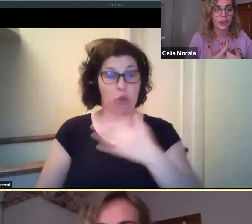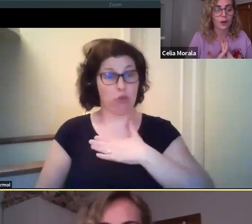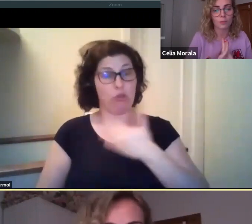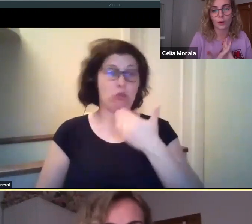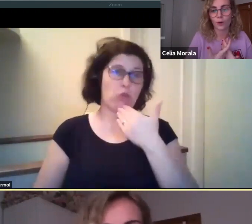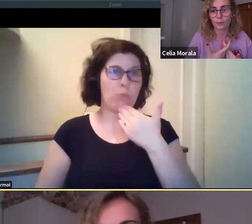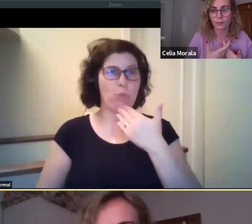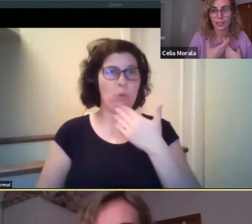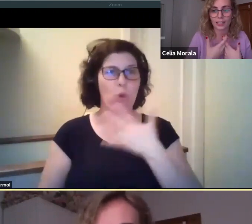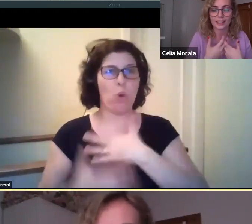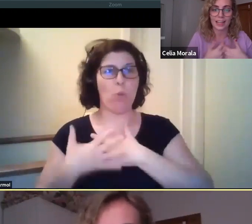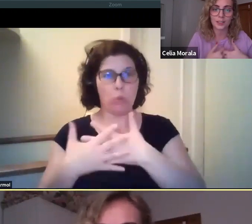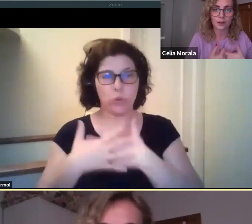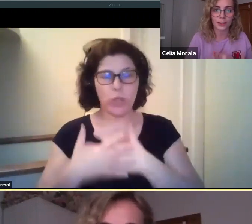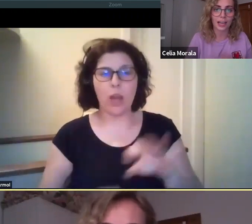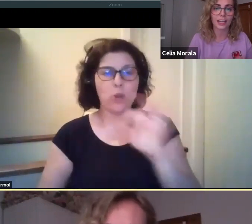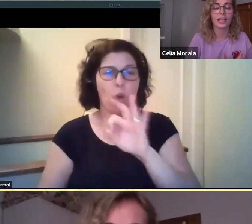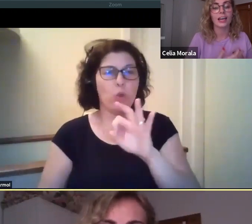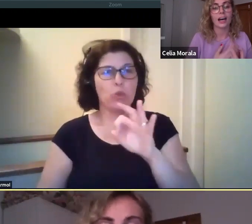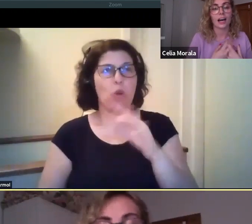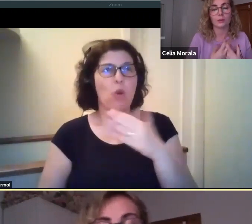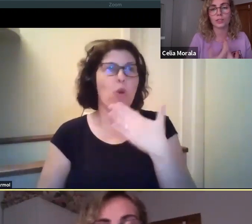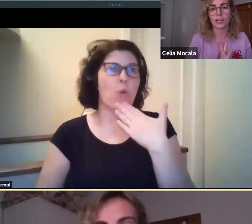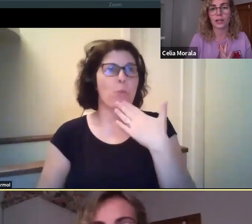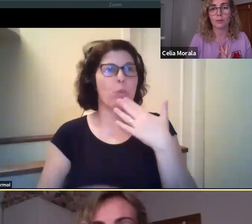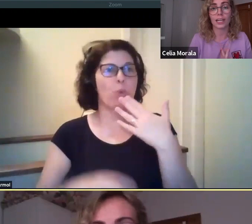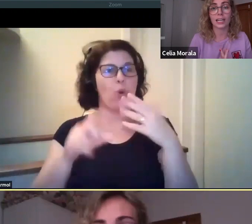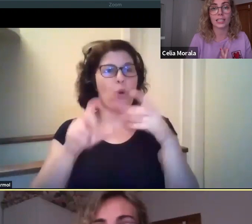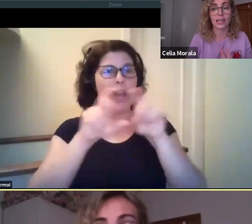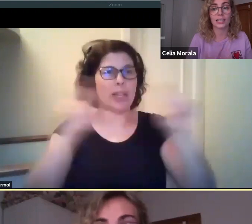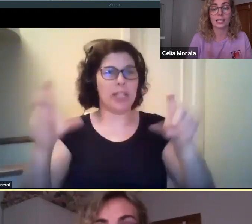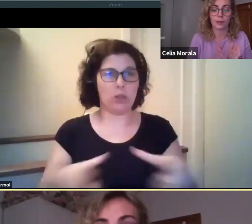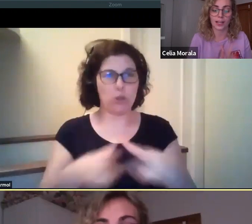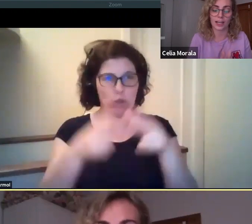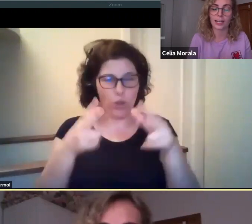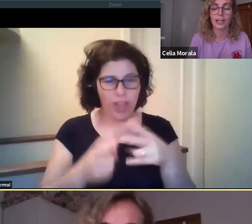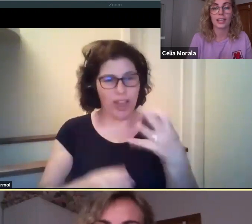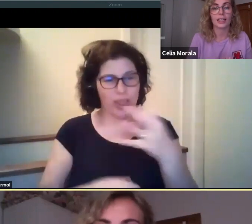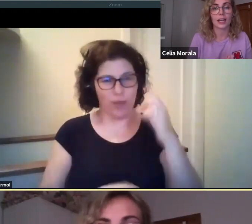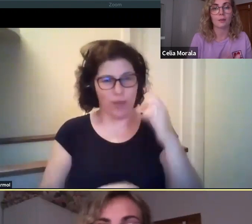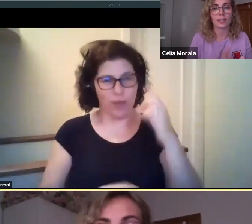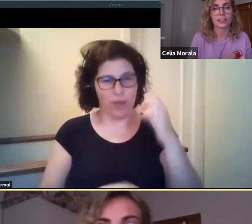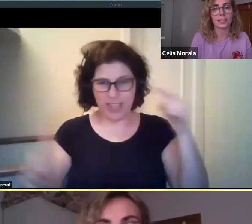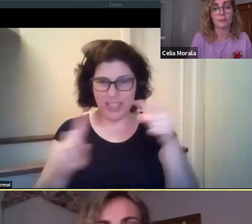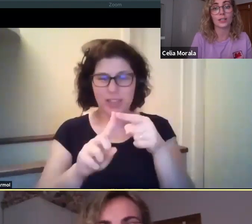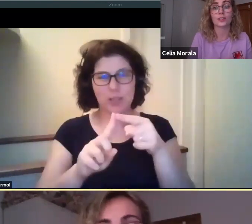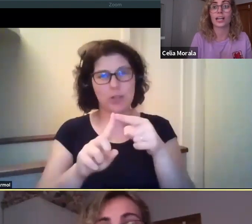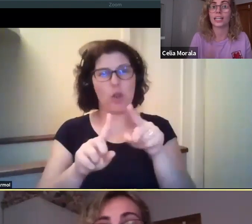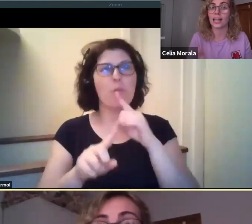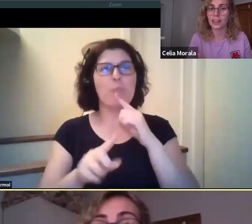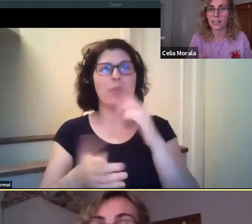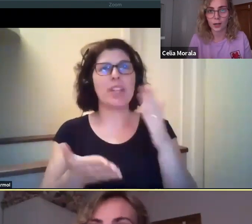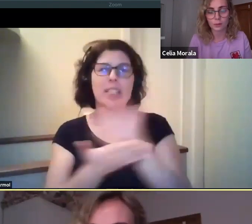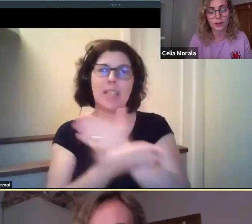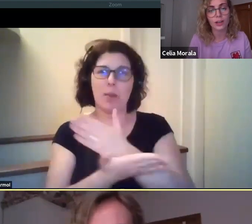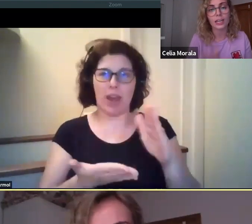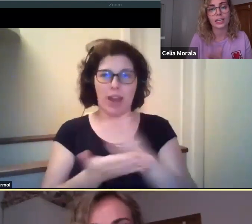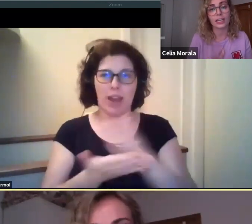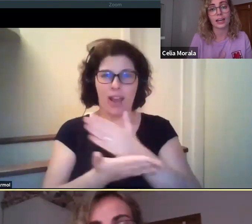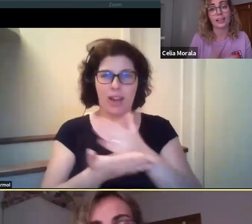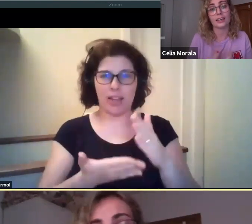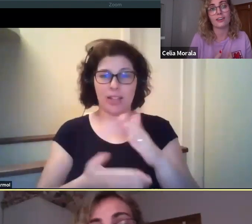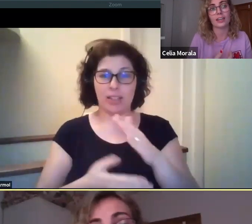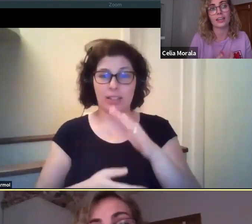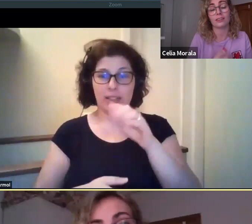nosotros como entidad social hagamos hincapié en la necesidad de separar la parte de personalidad del alumno